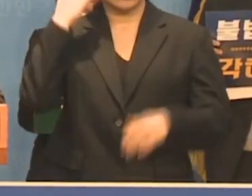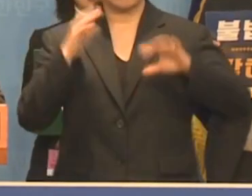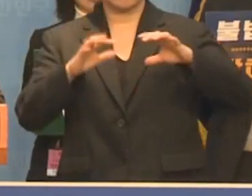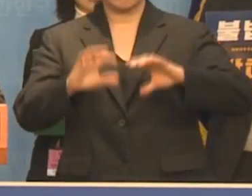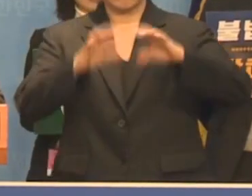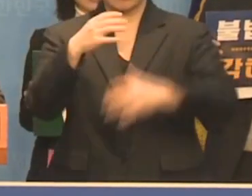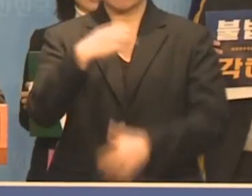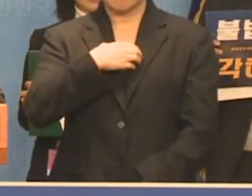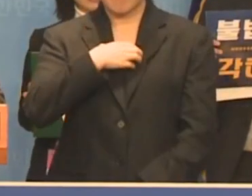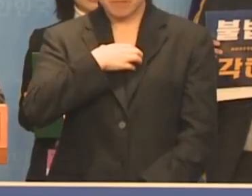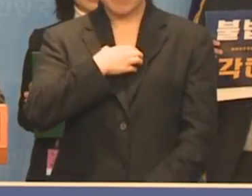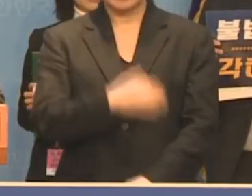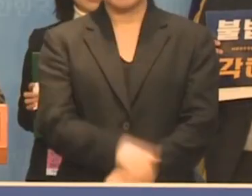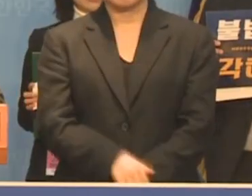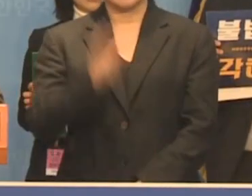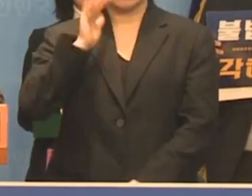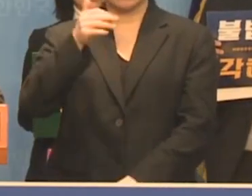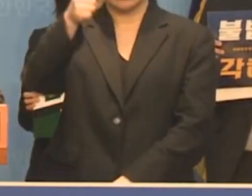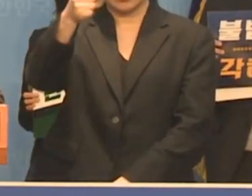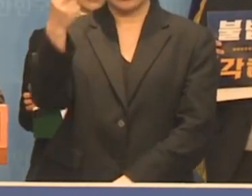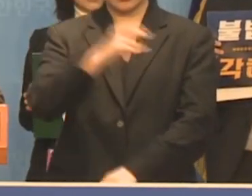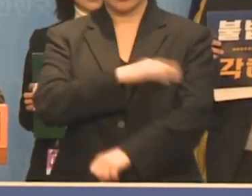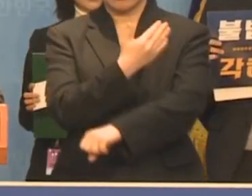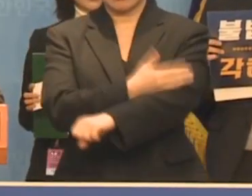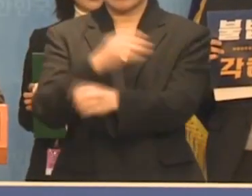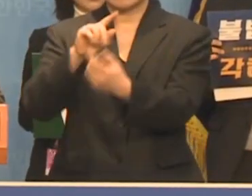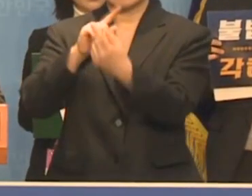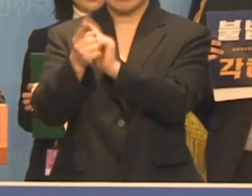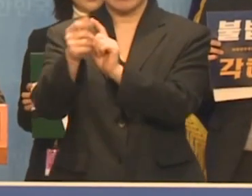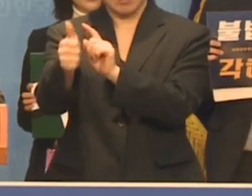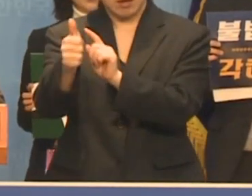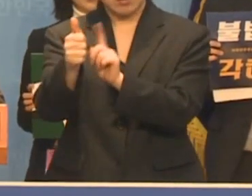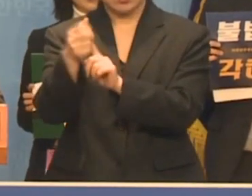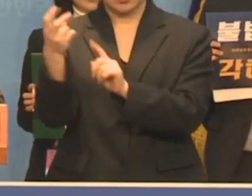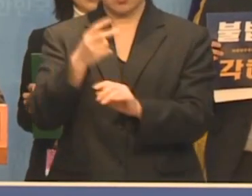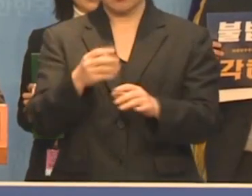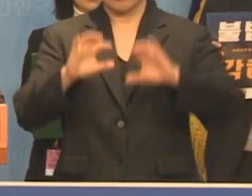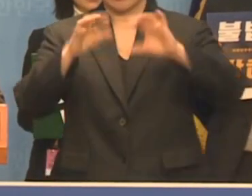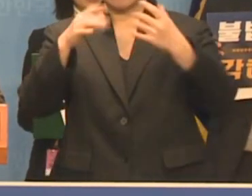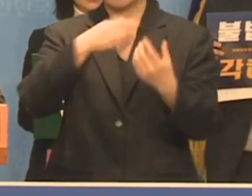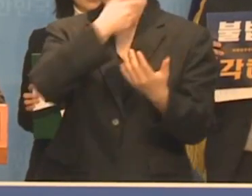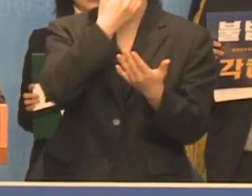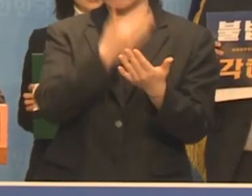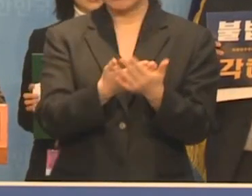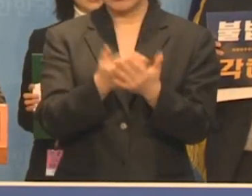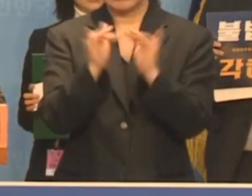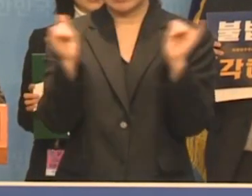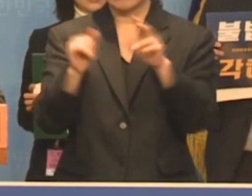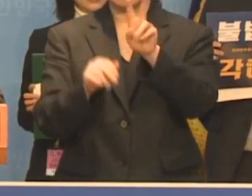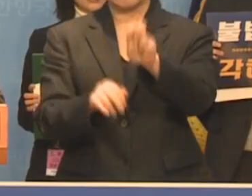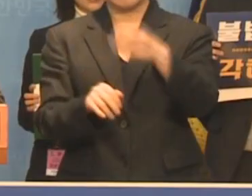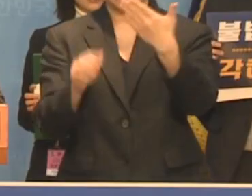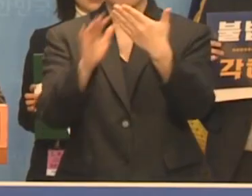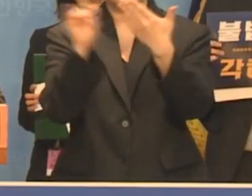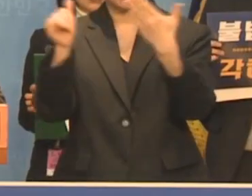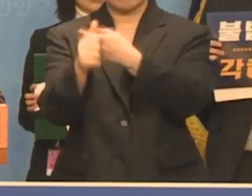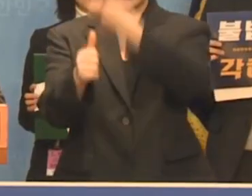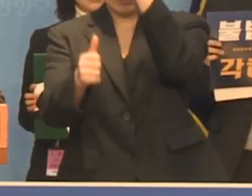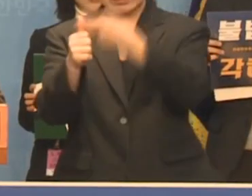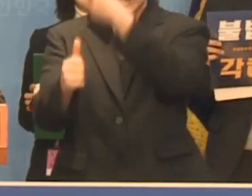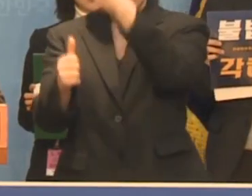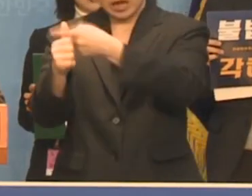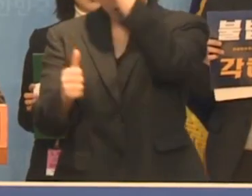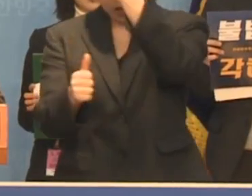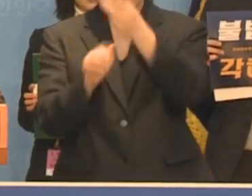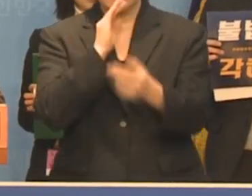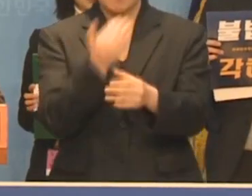위기 상황입니다. 대통령과 그 권한대행을 포함하여 국가 핵심 인사 29명이 탄핵 소추되는